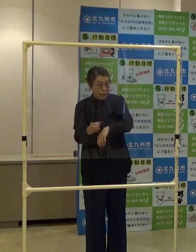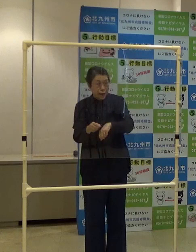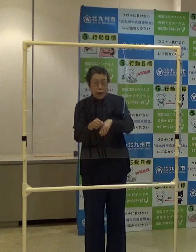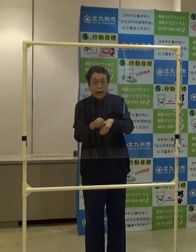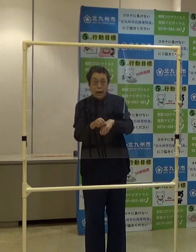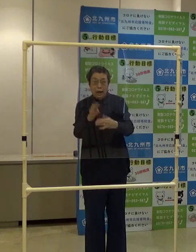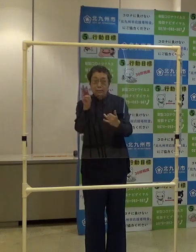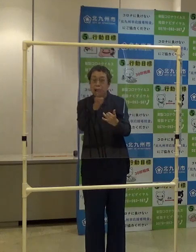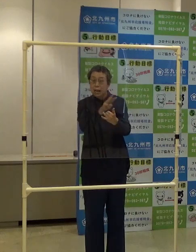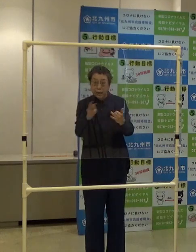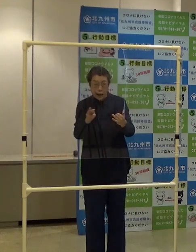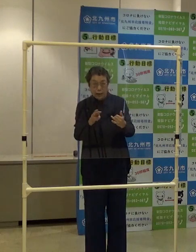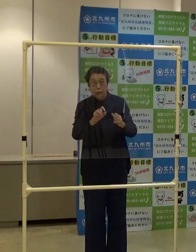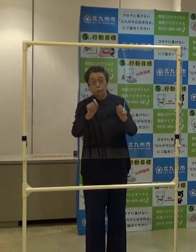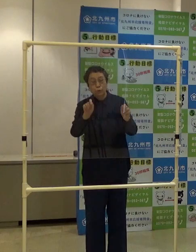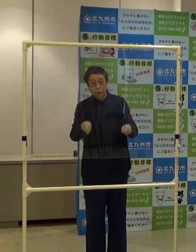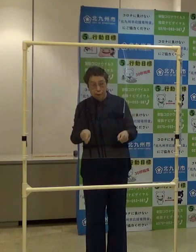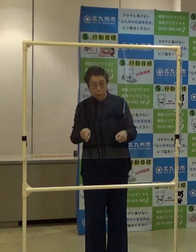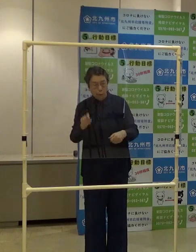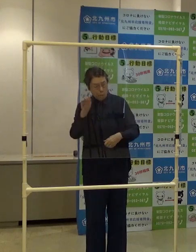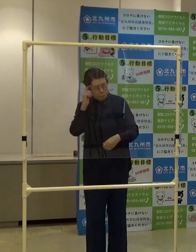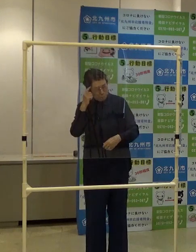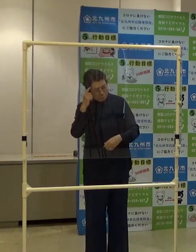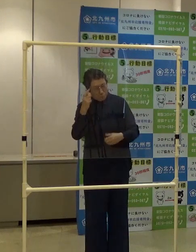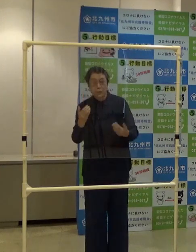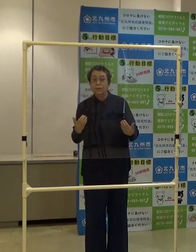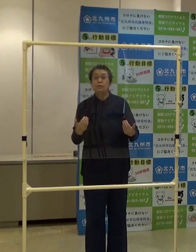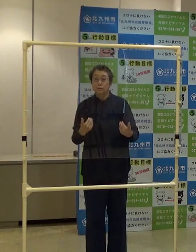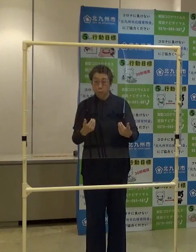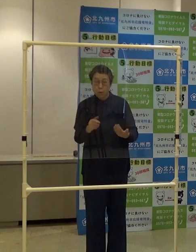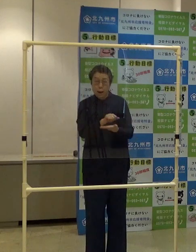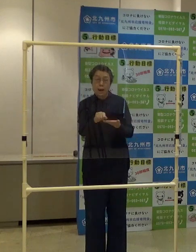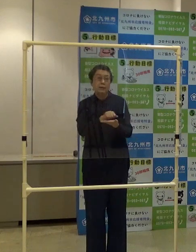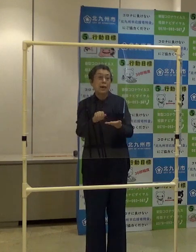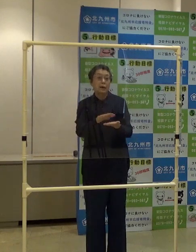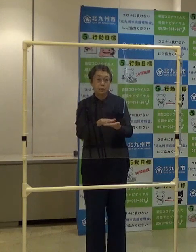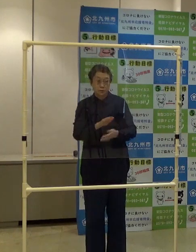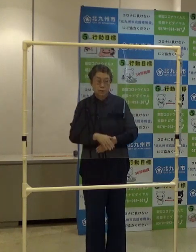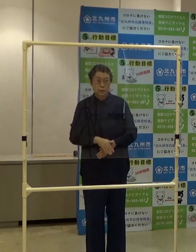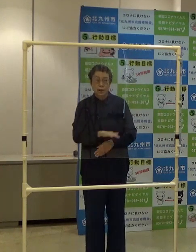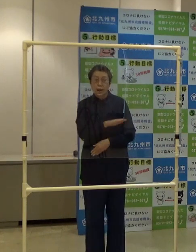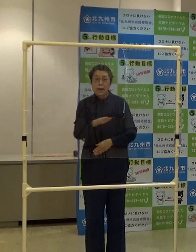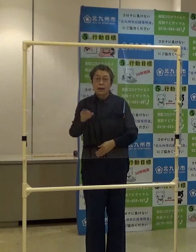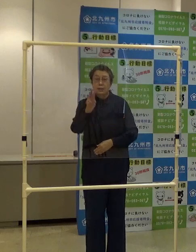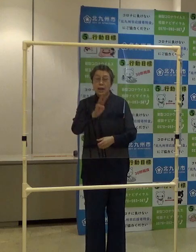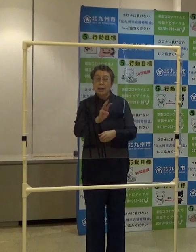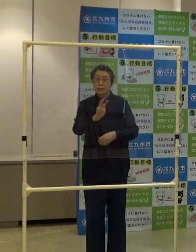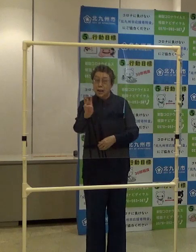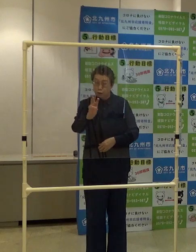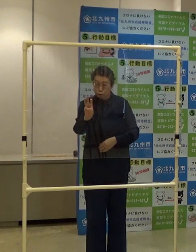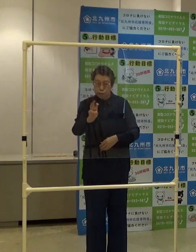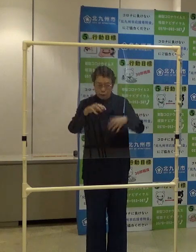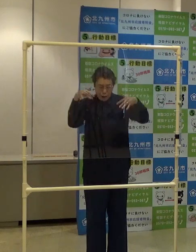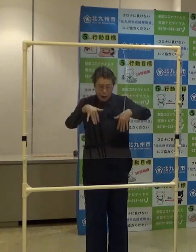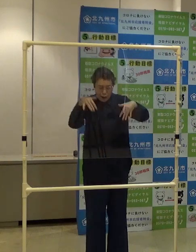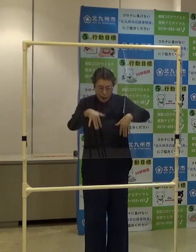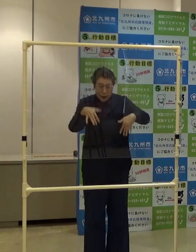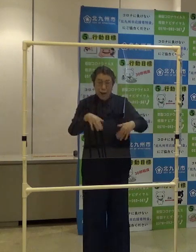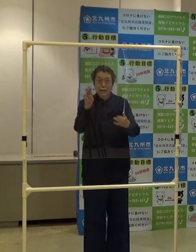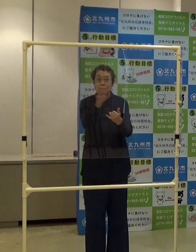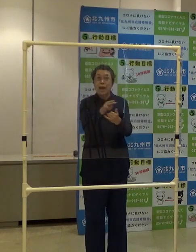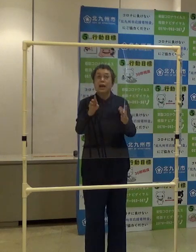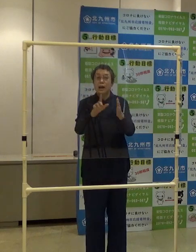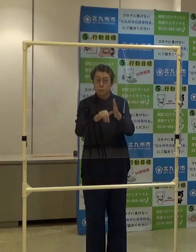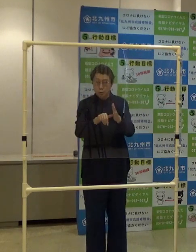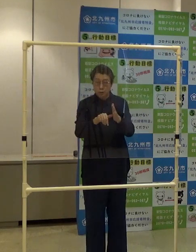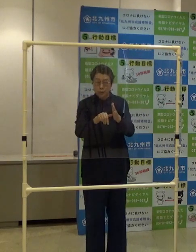強く意識をして、囲まれております。平成30年の豪雨災害の教